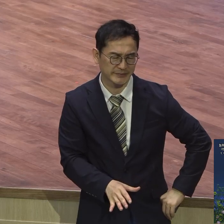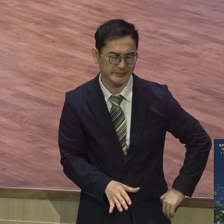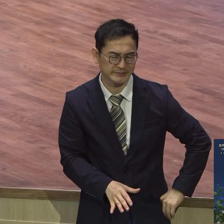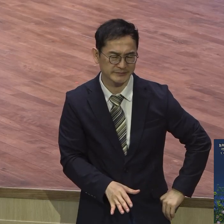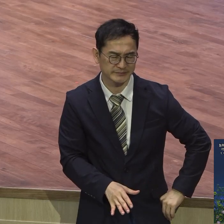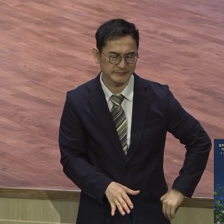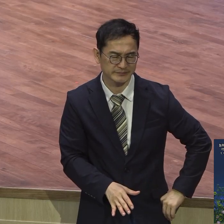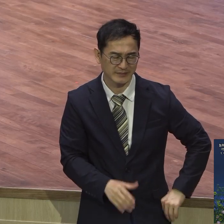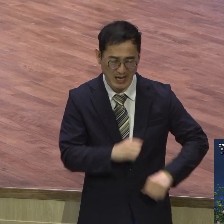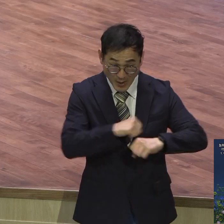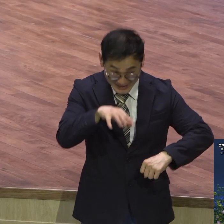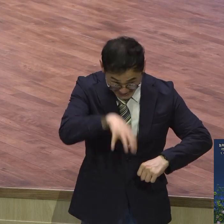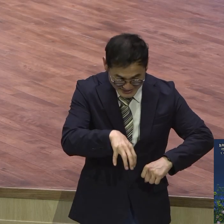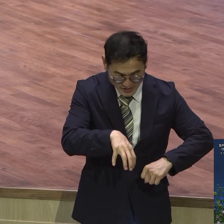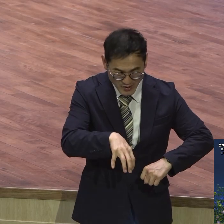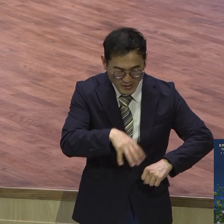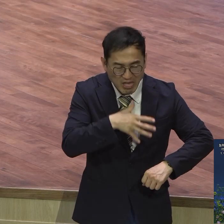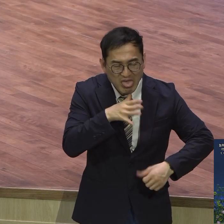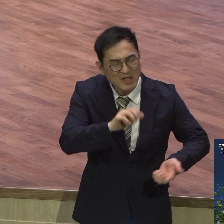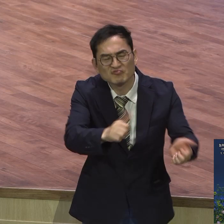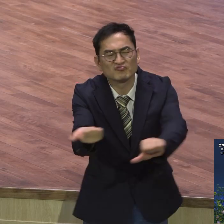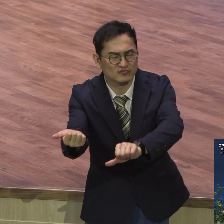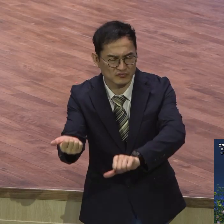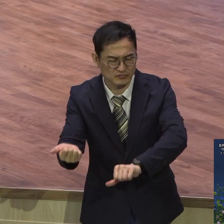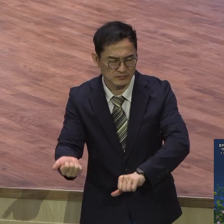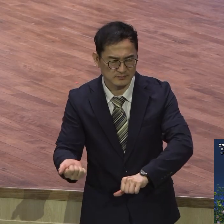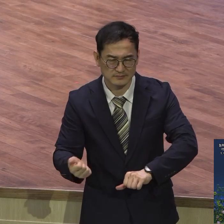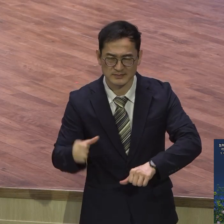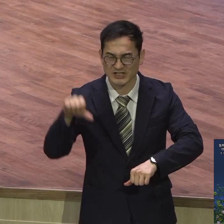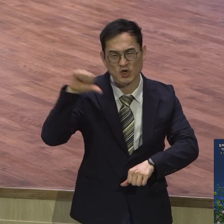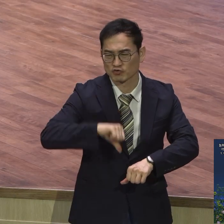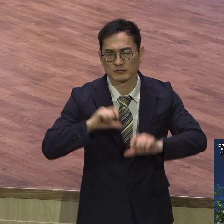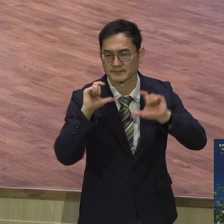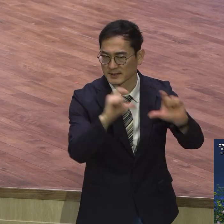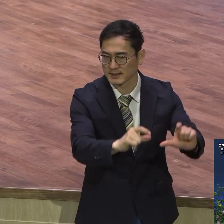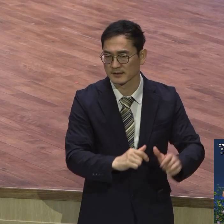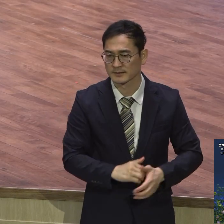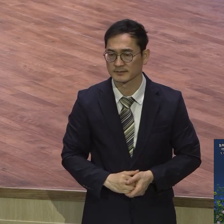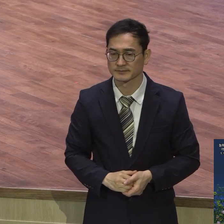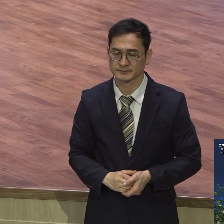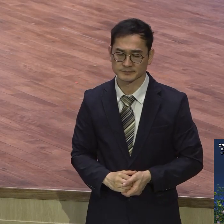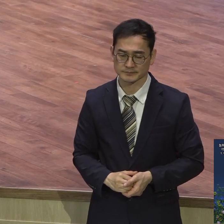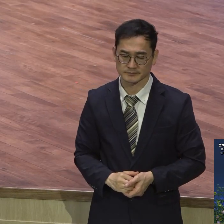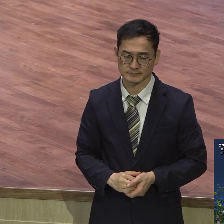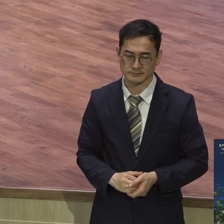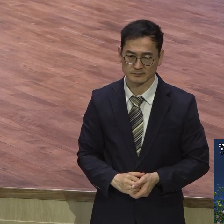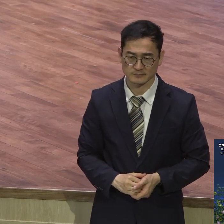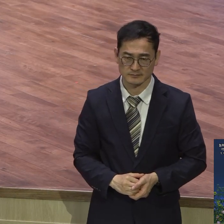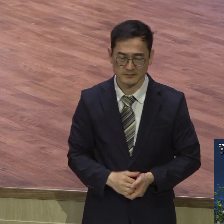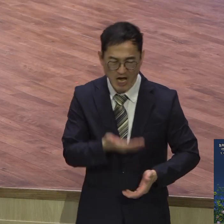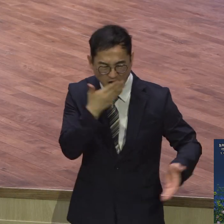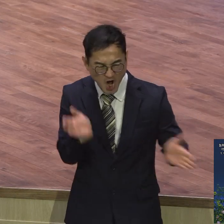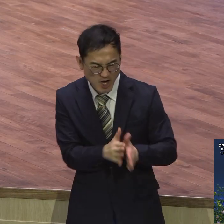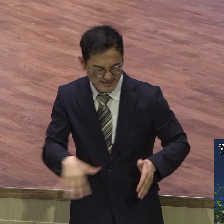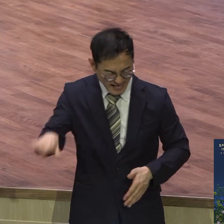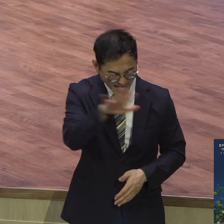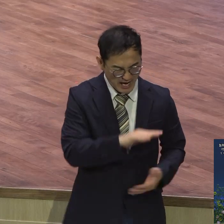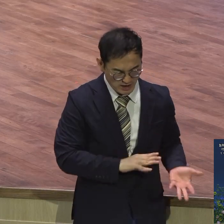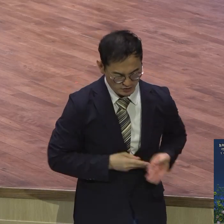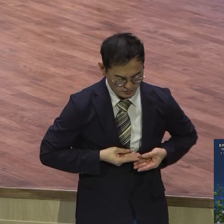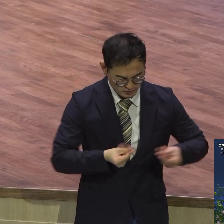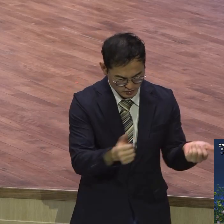광량이 죽이겠다. 뼈를 다 묶게 하겠다. 그 진기가 그리 떨어졌어요. 전입복을 다 죽이려고 했는데 모세의 기도를 듣고